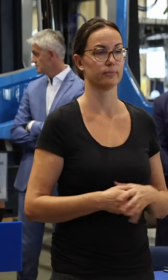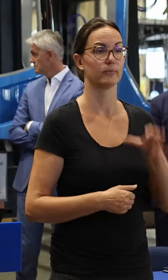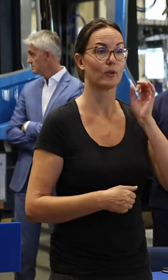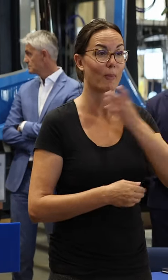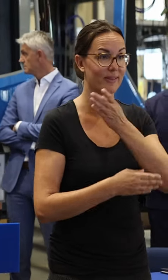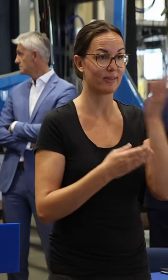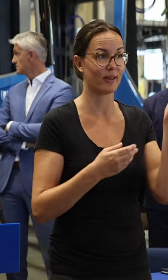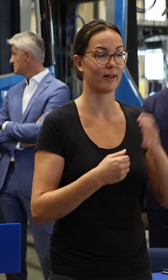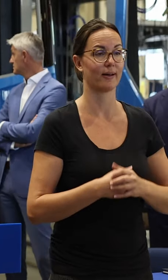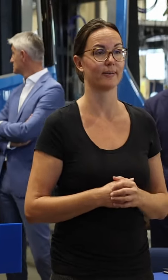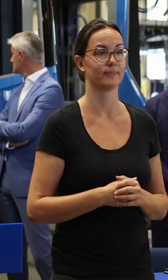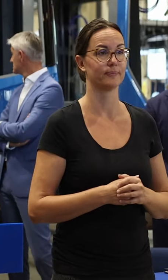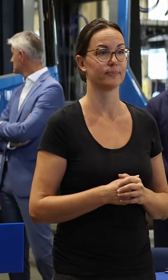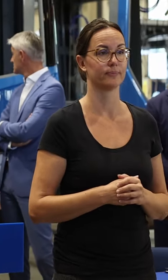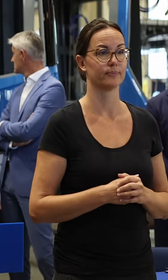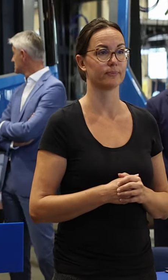Dobar dan svima.